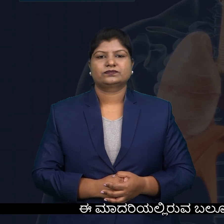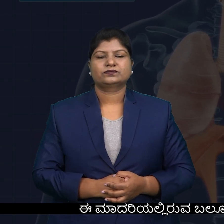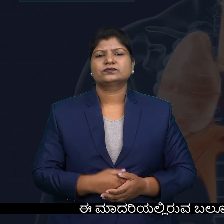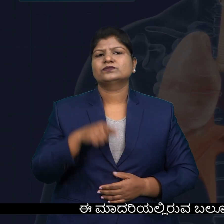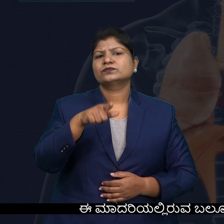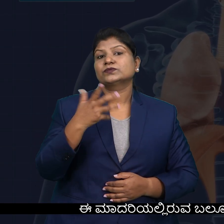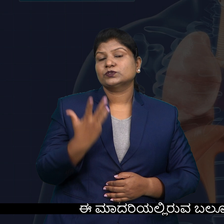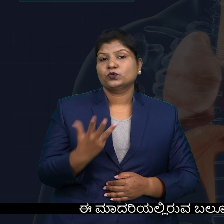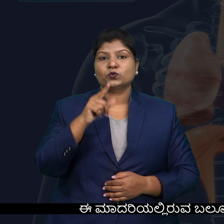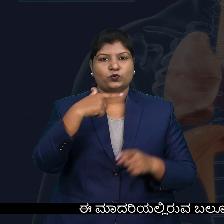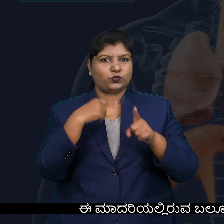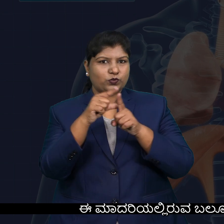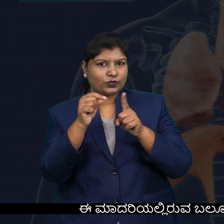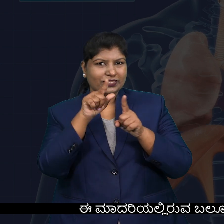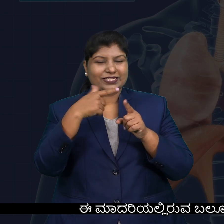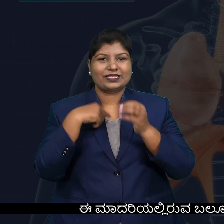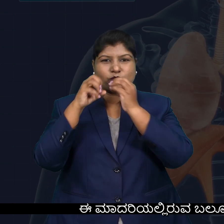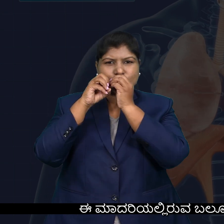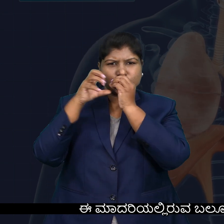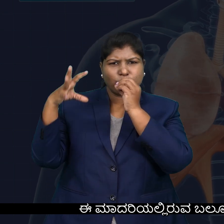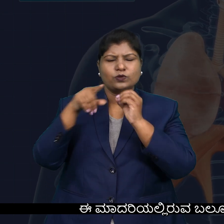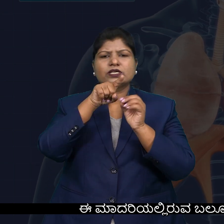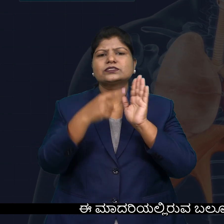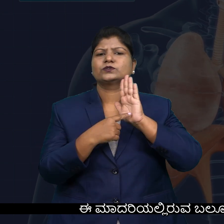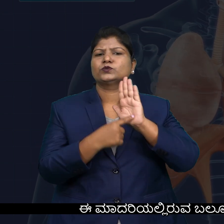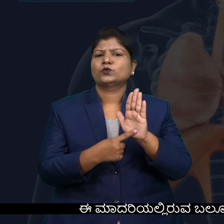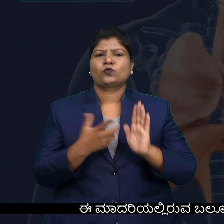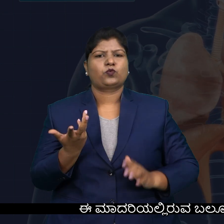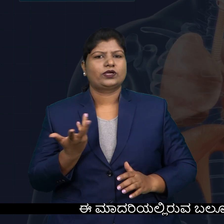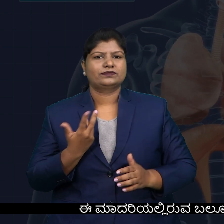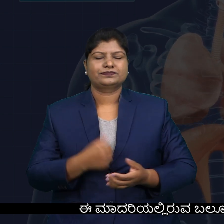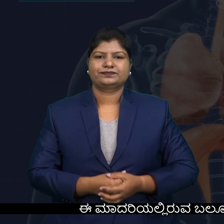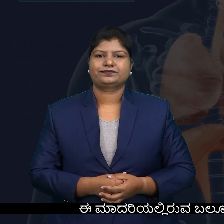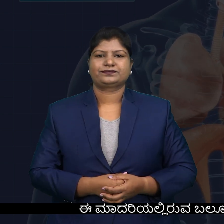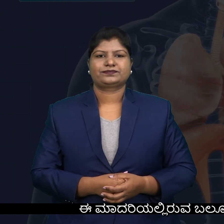ಈ ಮಾದರಿಯಲ್ಲಿರುವ ಬಲೂನ್ಗಳು ಏನನ್ನು ಪ್ರತಿನಿಧಿಸುತ್ತವೆ?